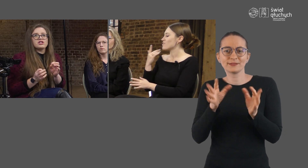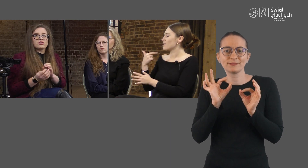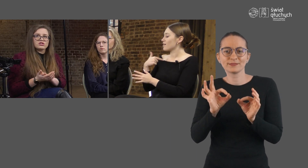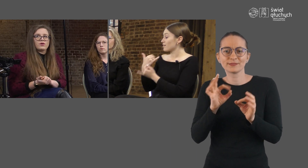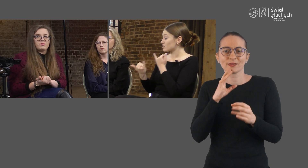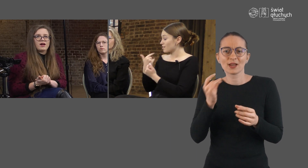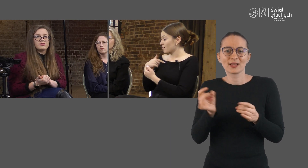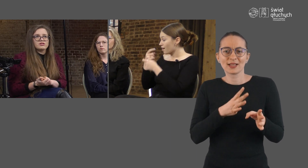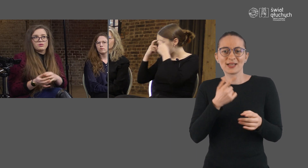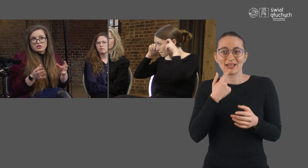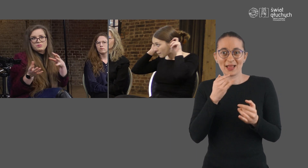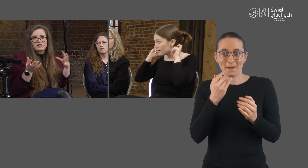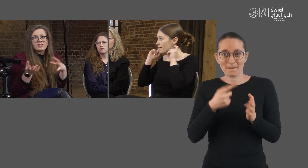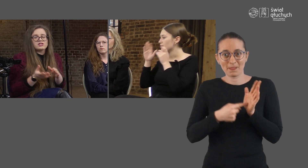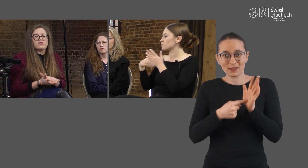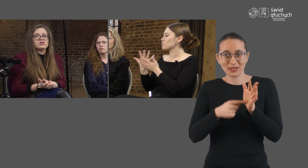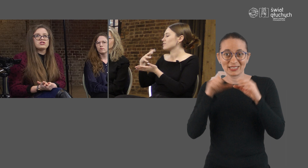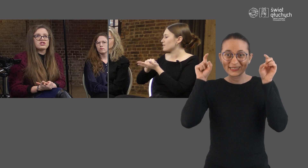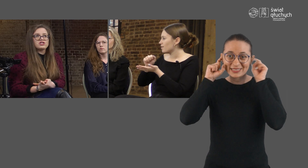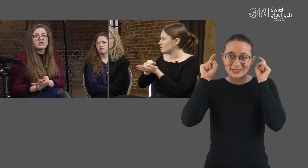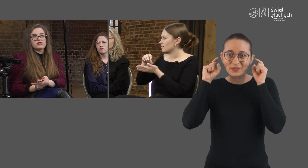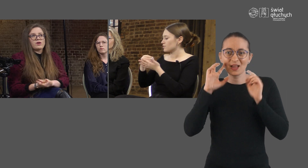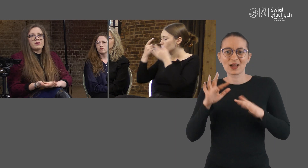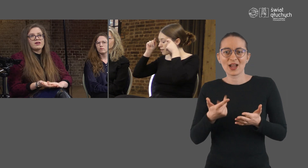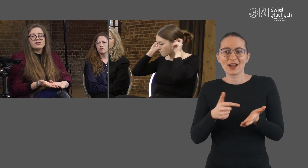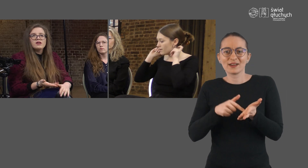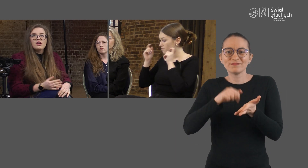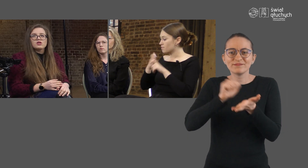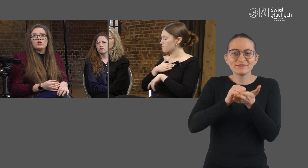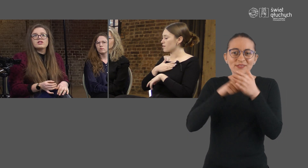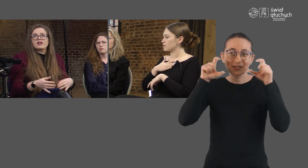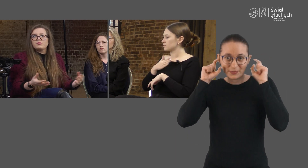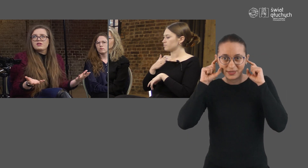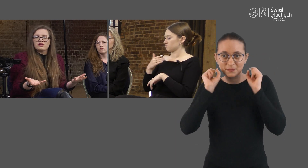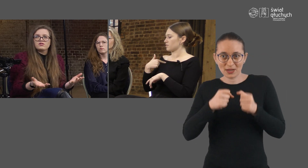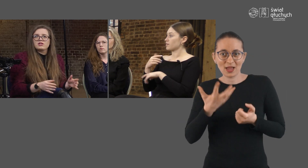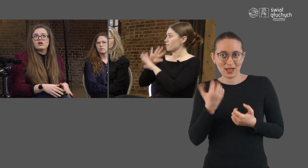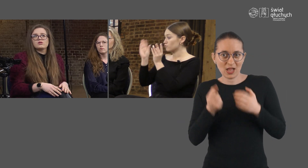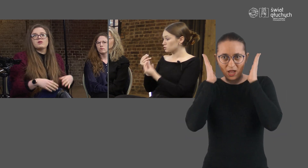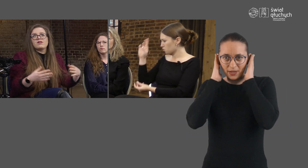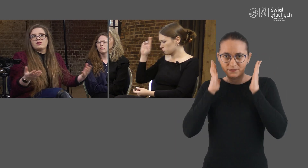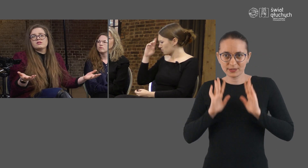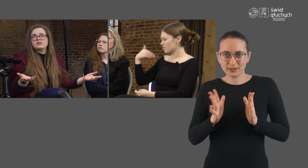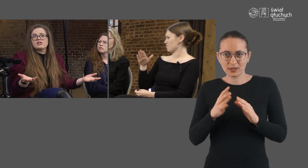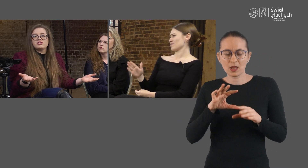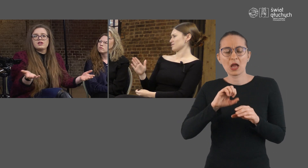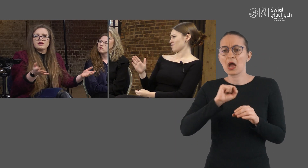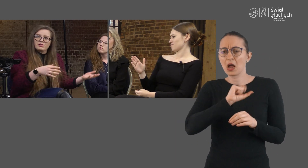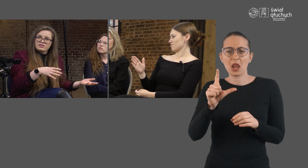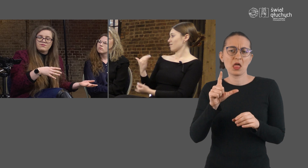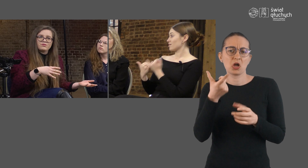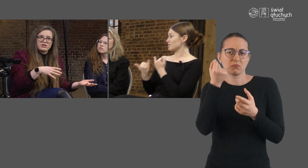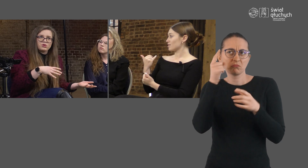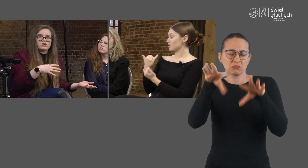że jeśli noszę aparaty, chociażby na zajęciach właśnie, że jeśli noszę aparaty, to i tak nie będę tego wszystkiego rozumiała, więc jeśli